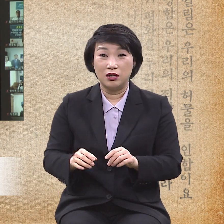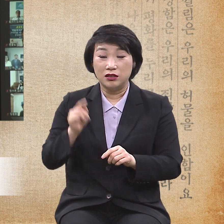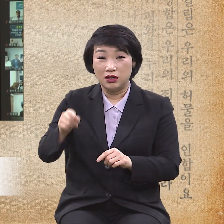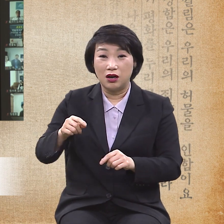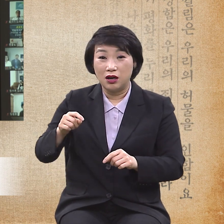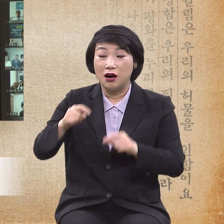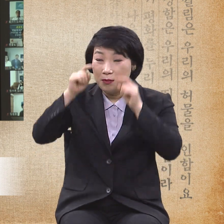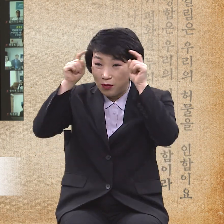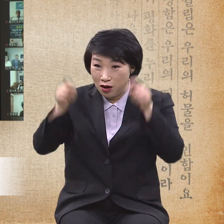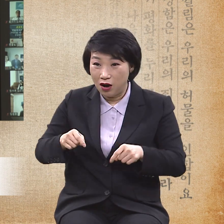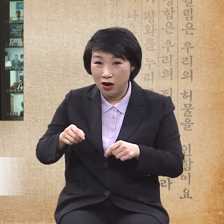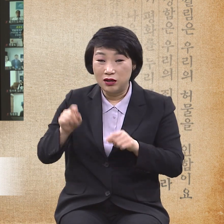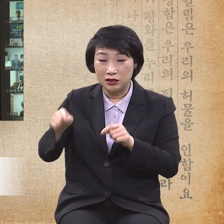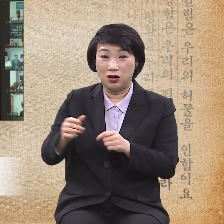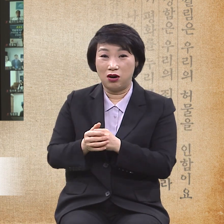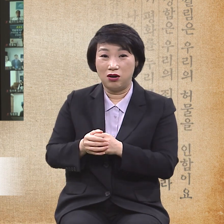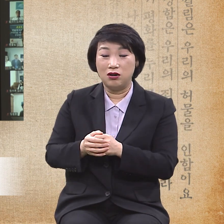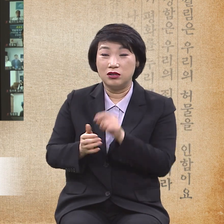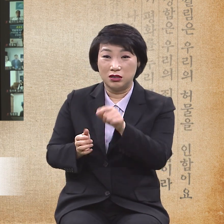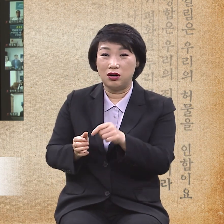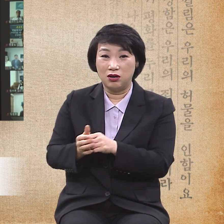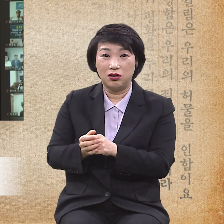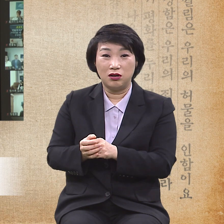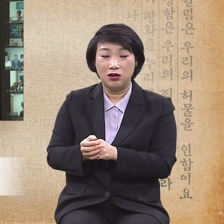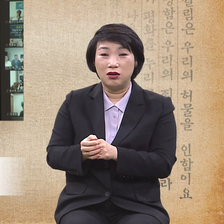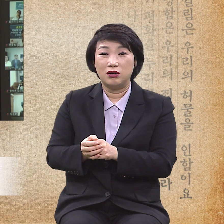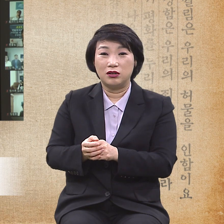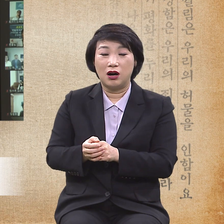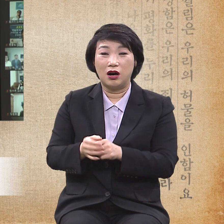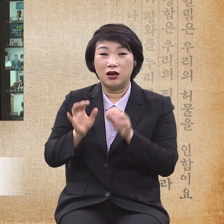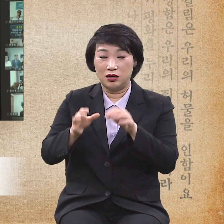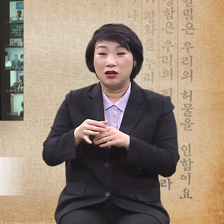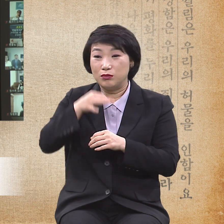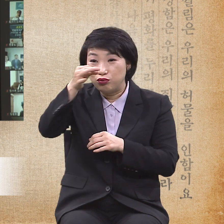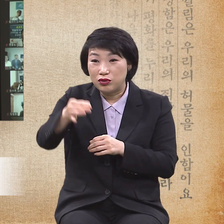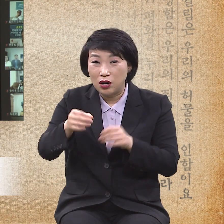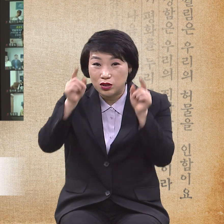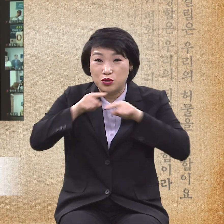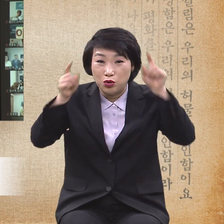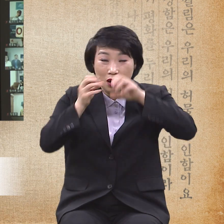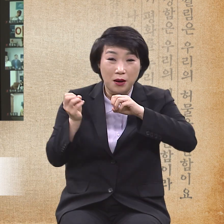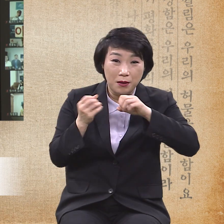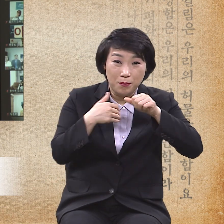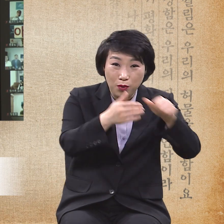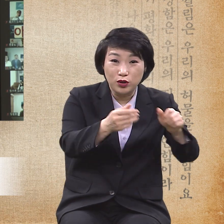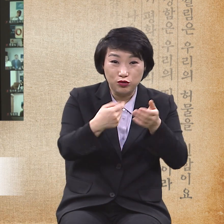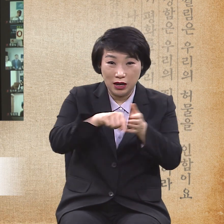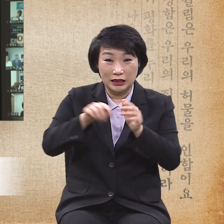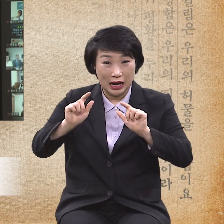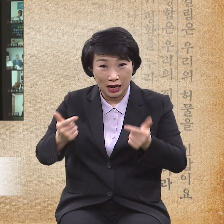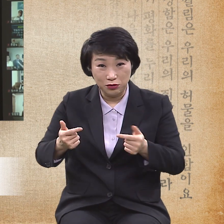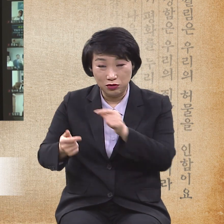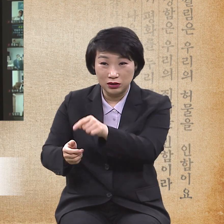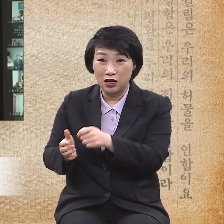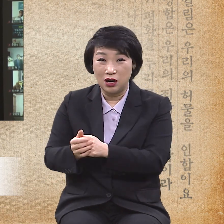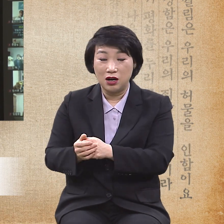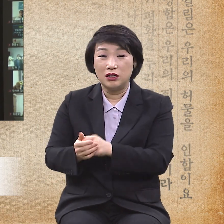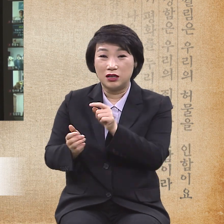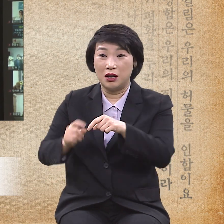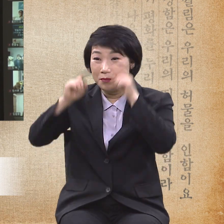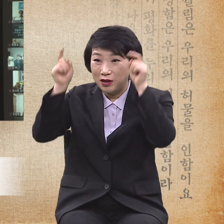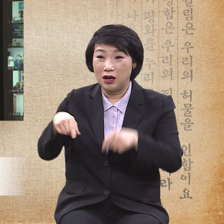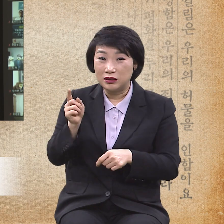거나 미르는 놈이라고 하지 말고 지옥에 가지 말라고 하는 하나님의 진실한 사랑. 네